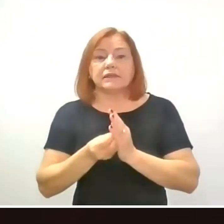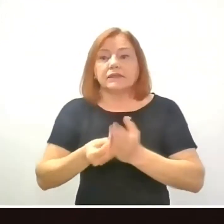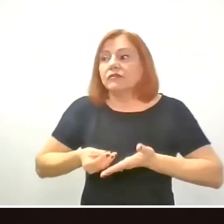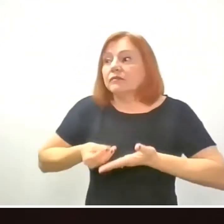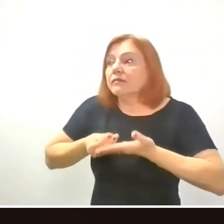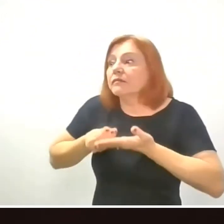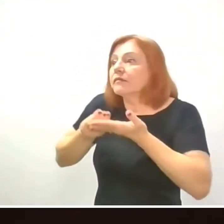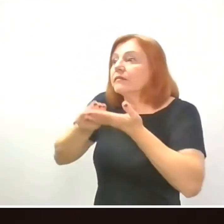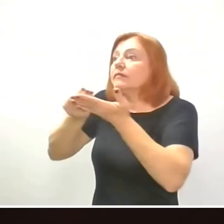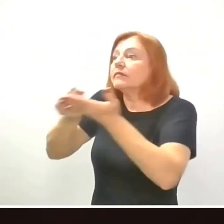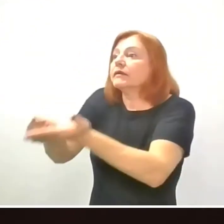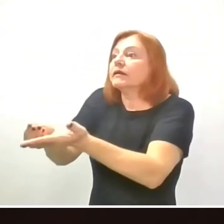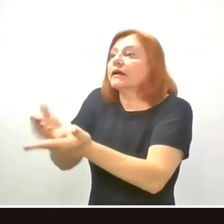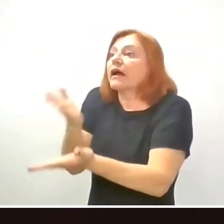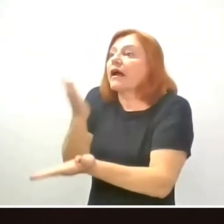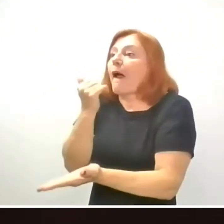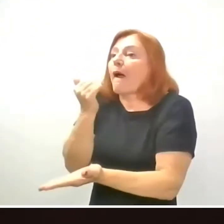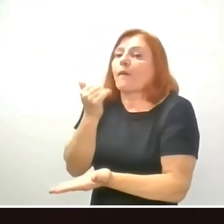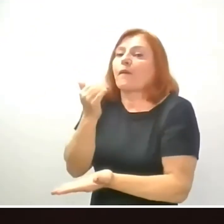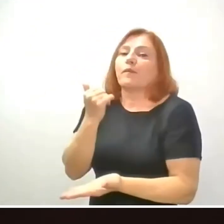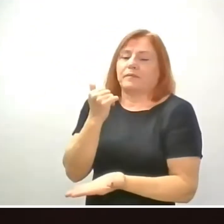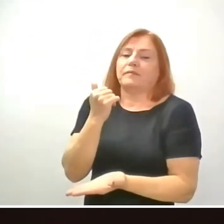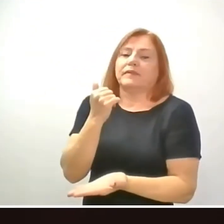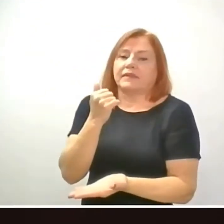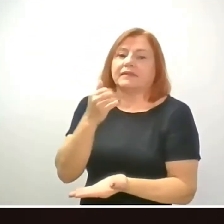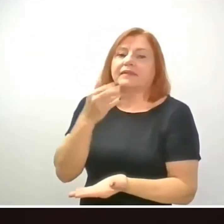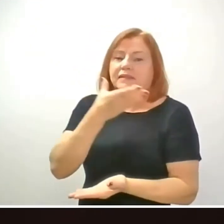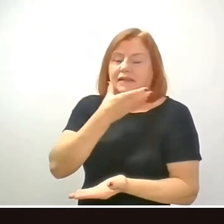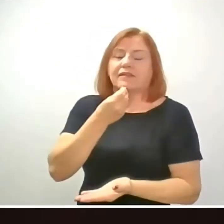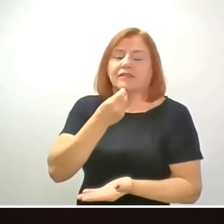1 Coríntios 5, versículos 6 a 8.